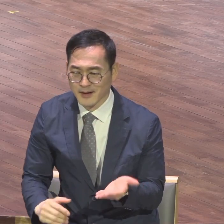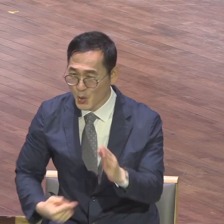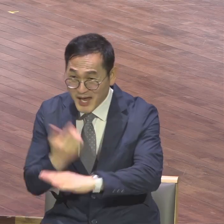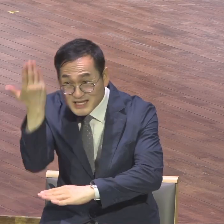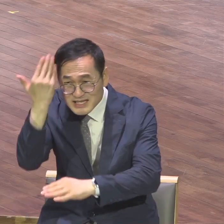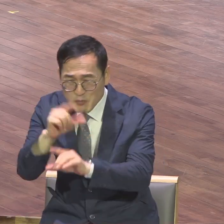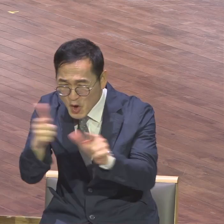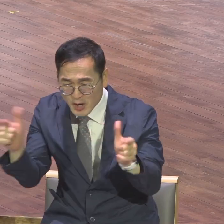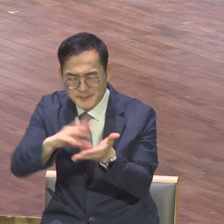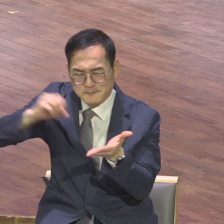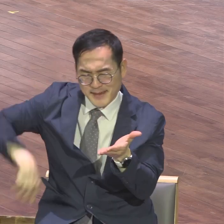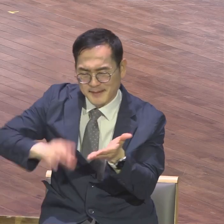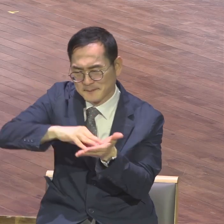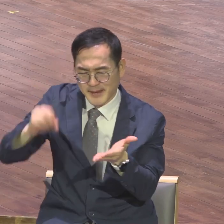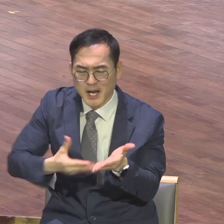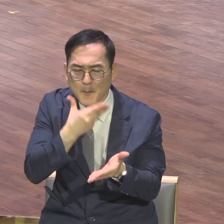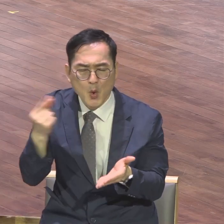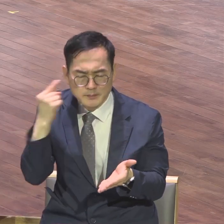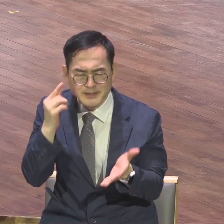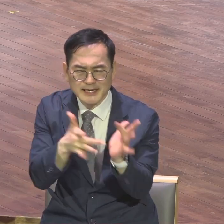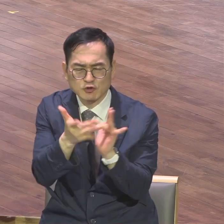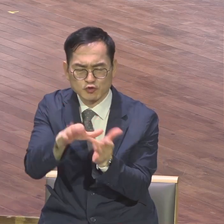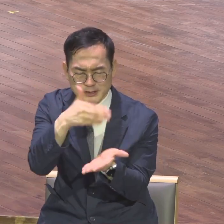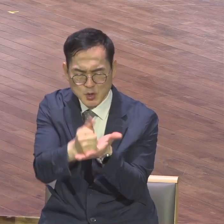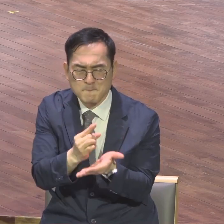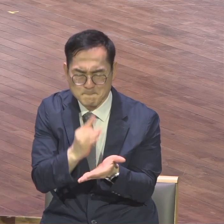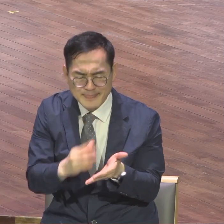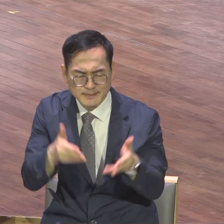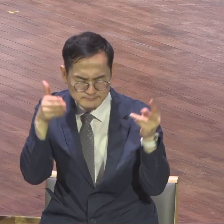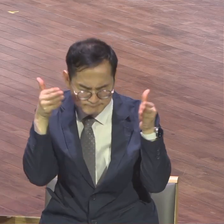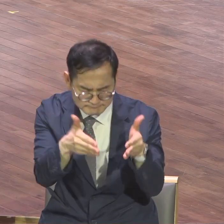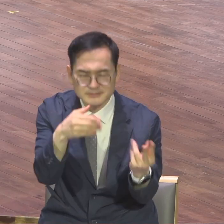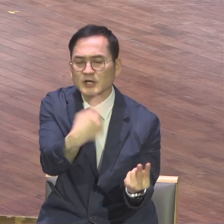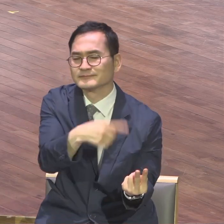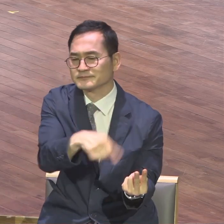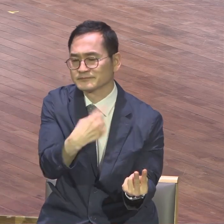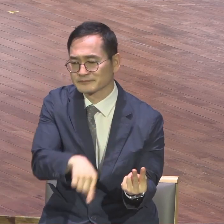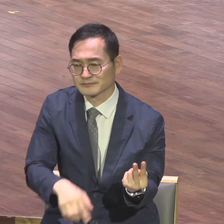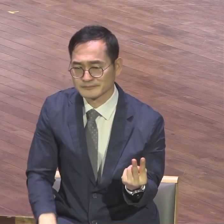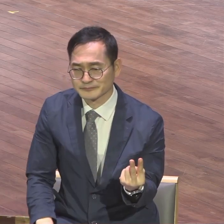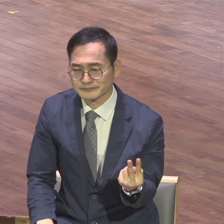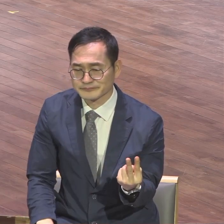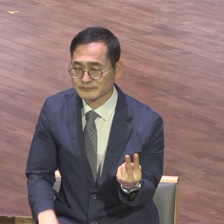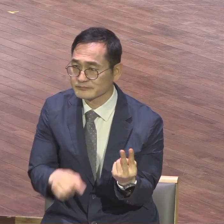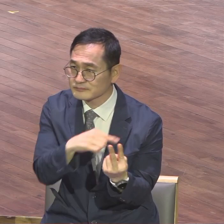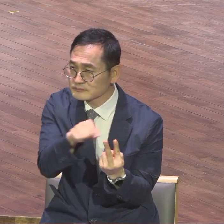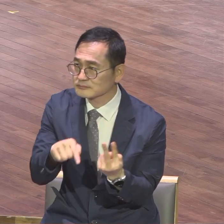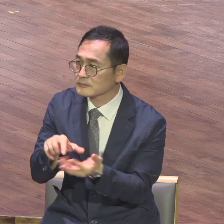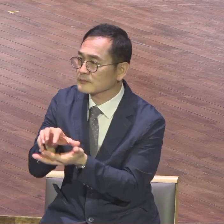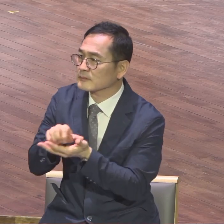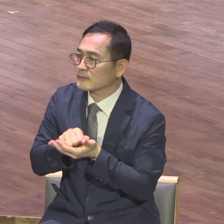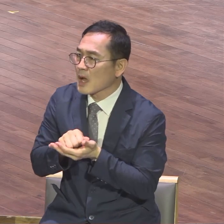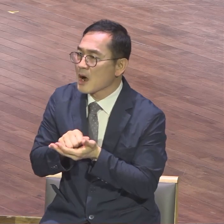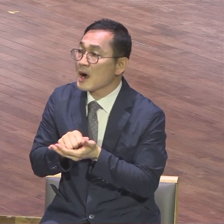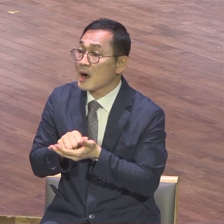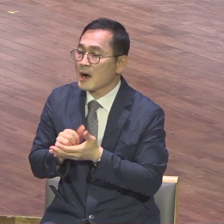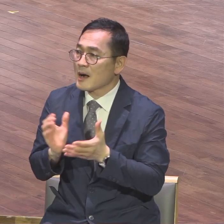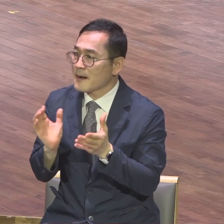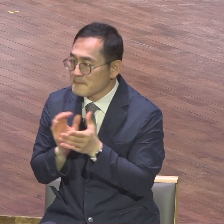제대로. 복음만 제대로 받았어요. 그리고 바울의 이 그리스도를 향한 뜨거운 가슴 현장을 향한